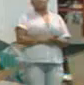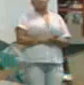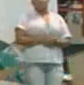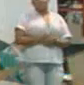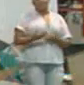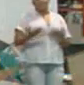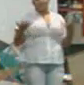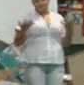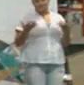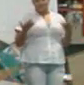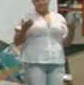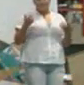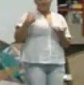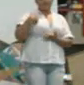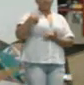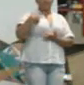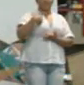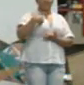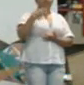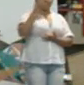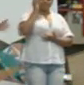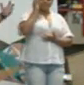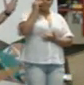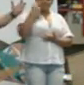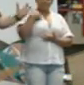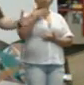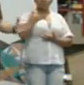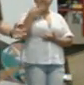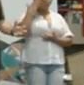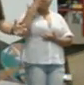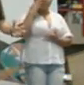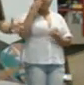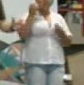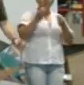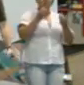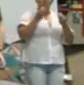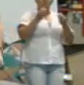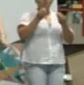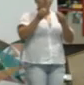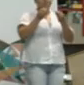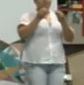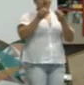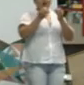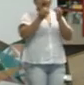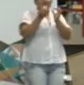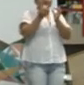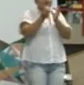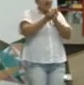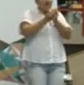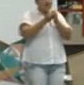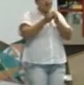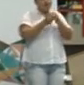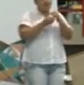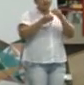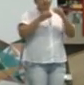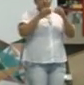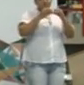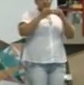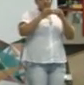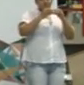Agora, professor, eu quero saber como é que é a estrutura de uma célula. Porque, por exemplo, ó, se eu olhar para esse ginásio aqui, ele tem uma